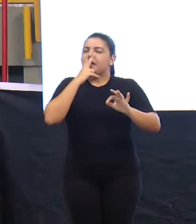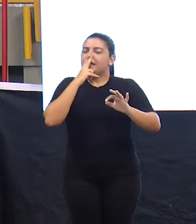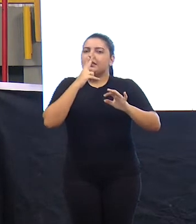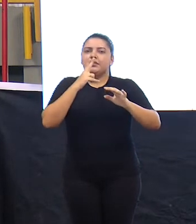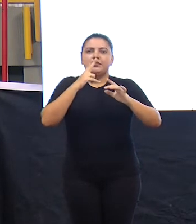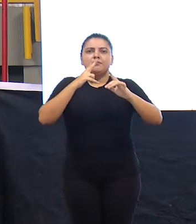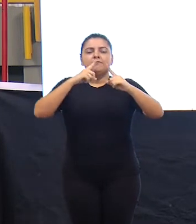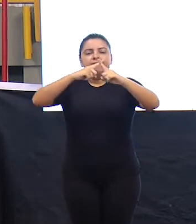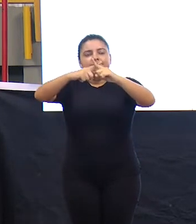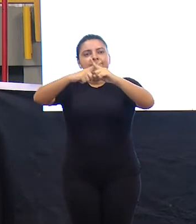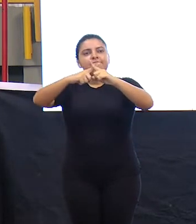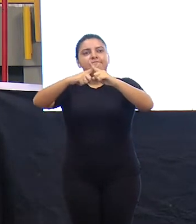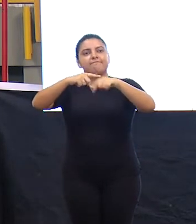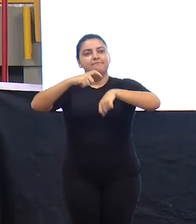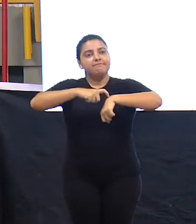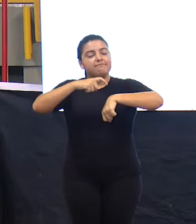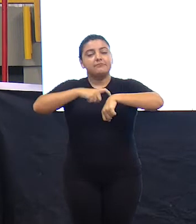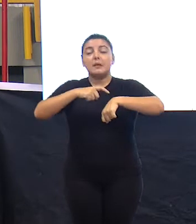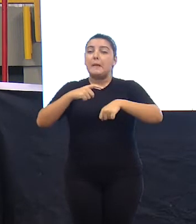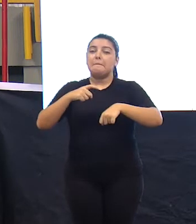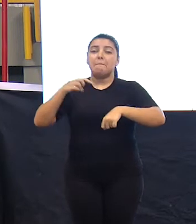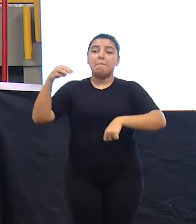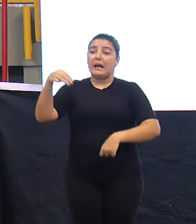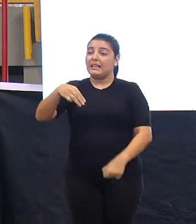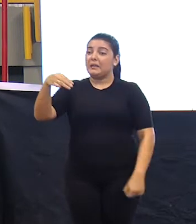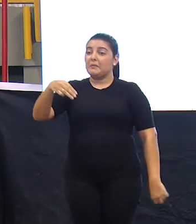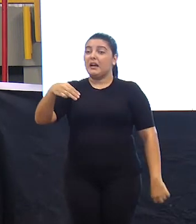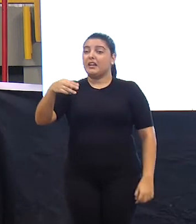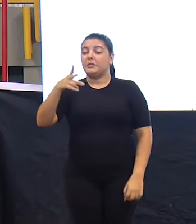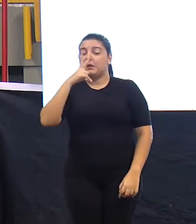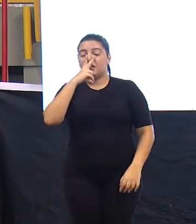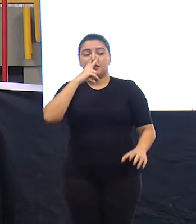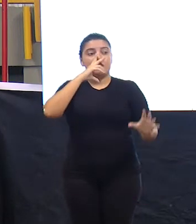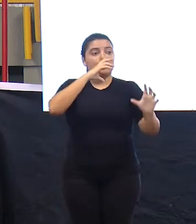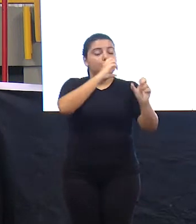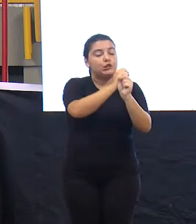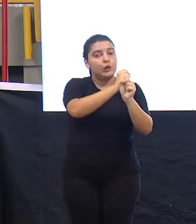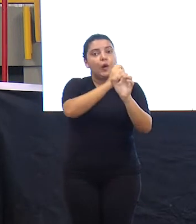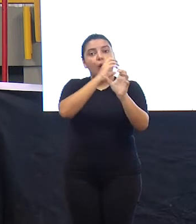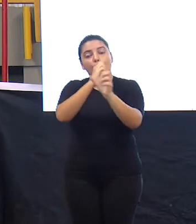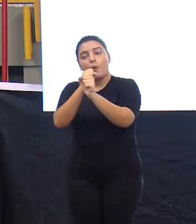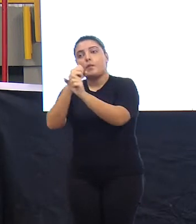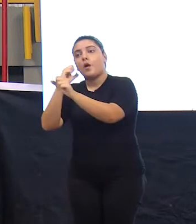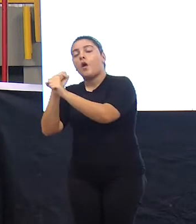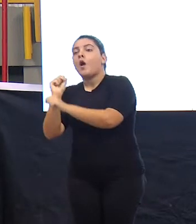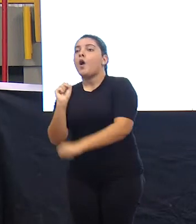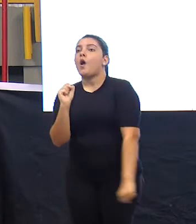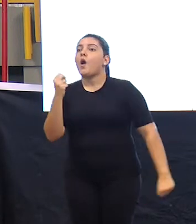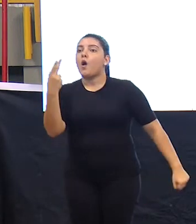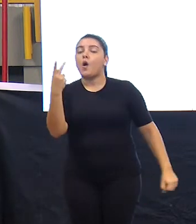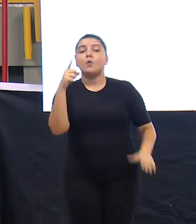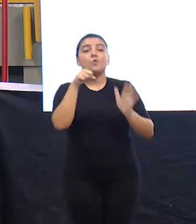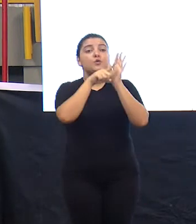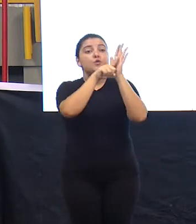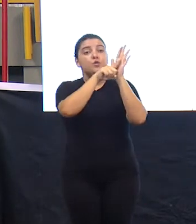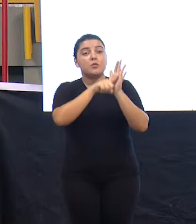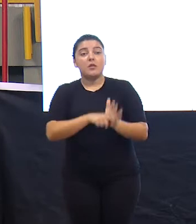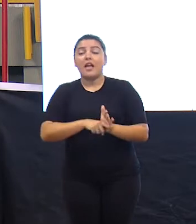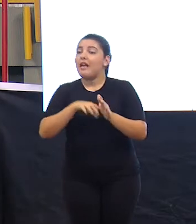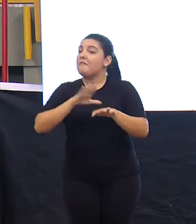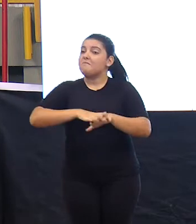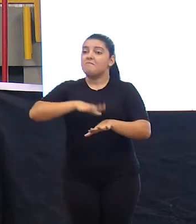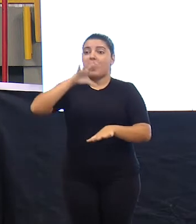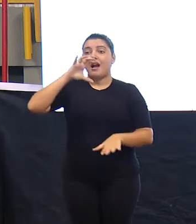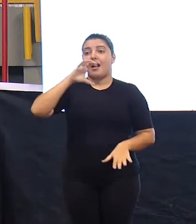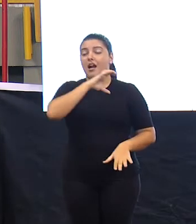produto. E na matemática, você fazer uma soma ou uma subtração é muito mais